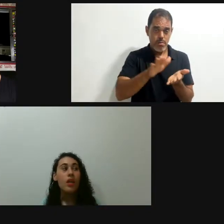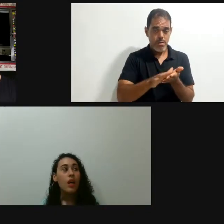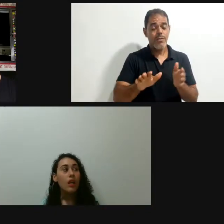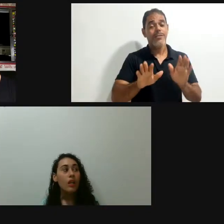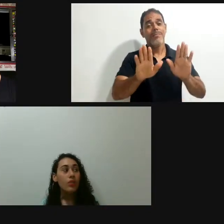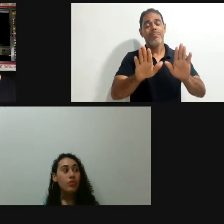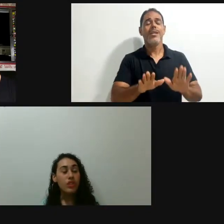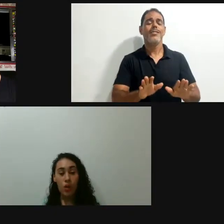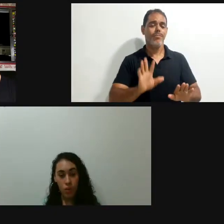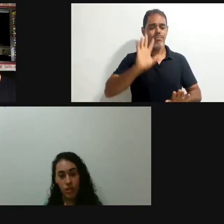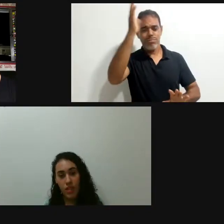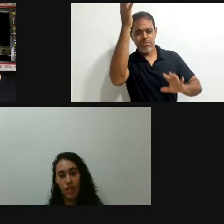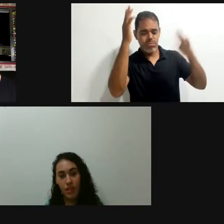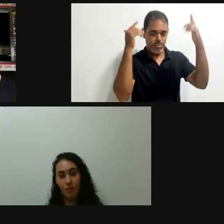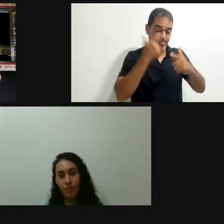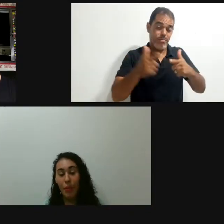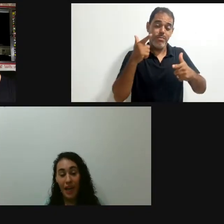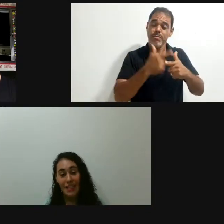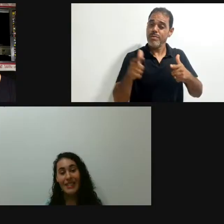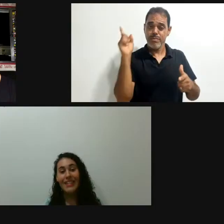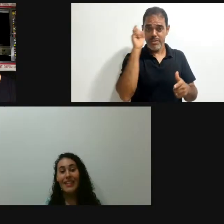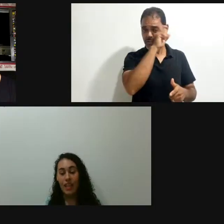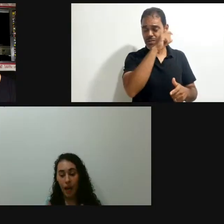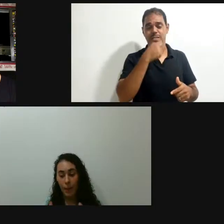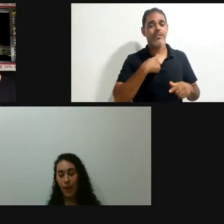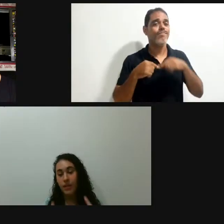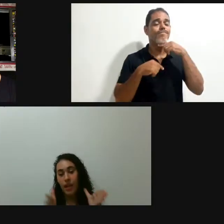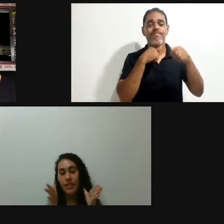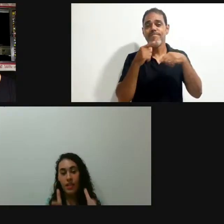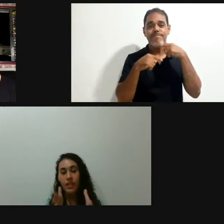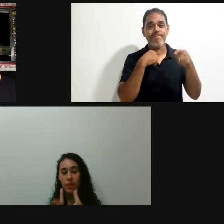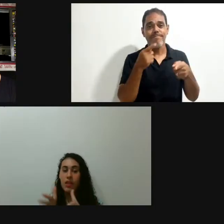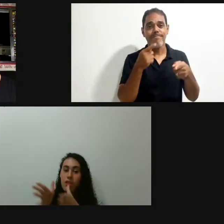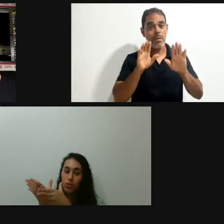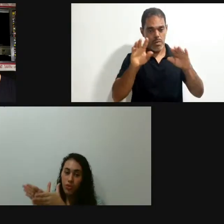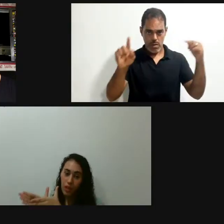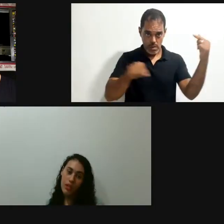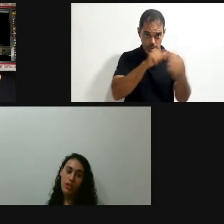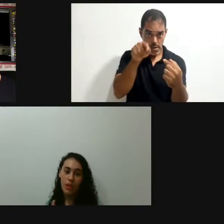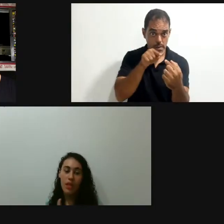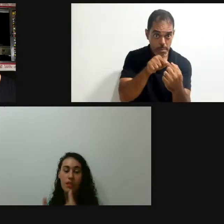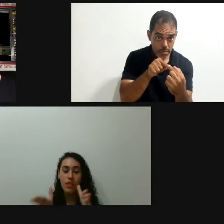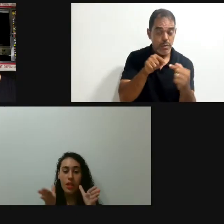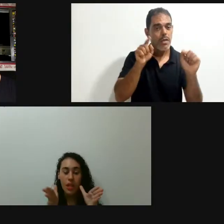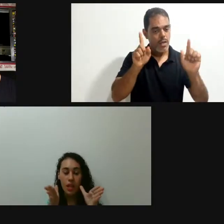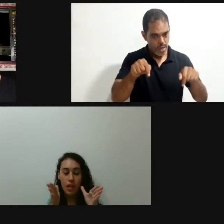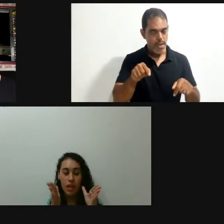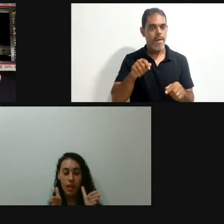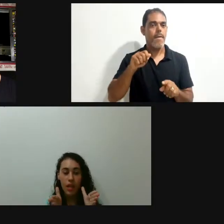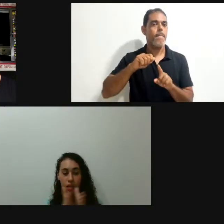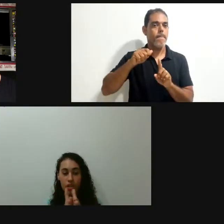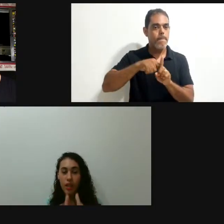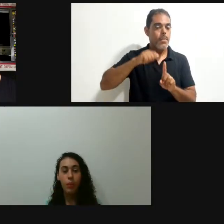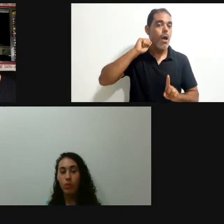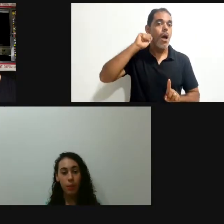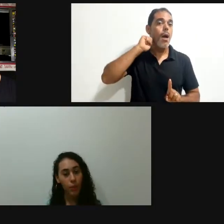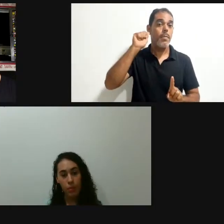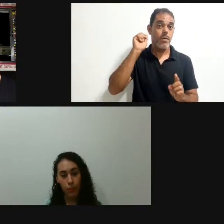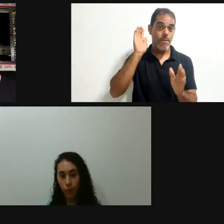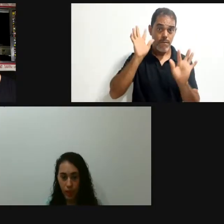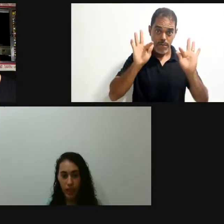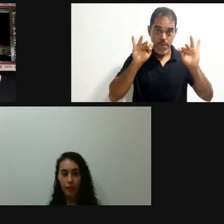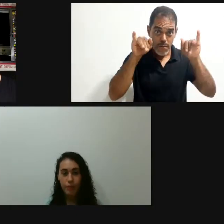complicações não consegui. Mas que a meta é certamente no final desse mês já está pronta